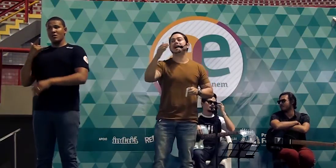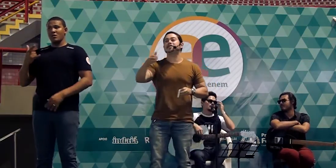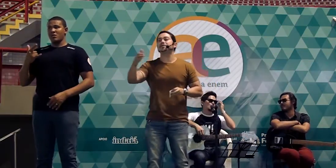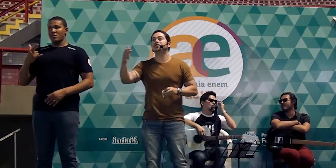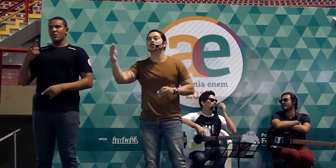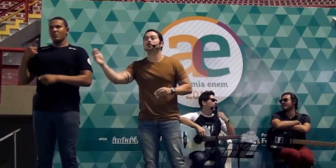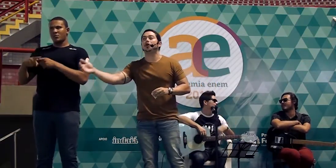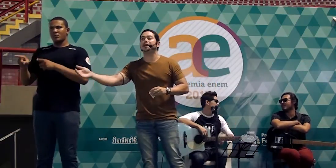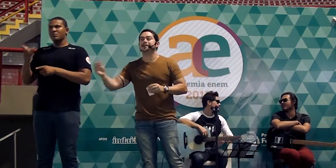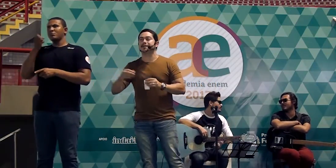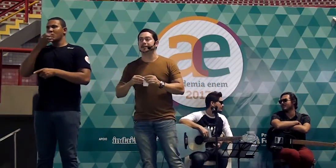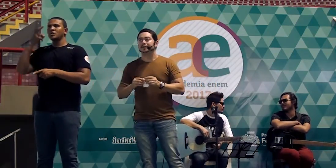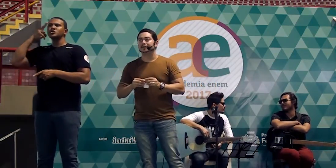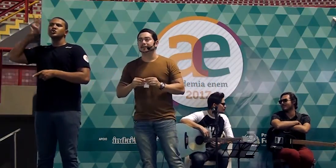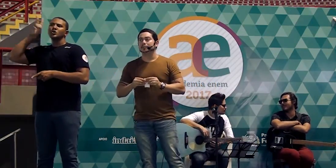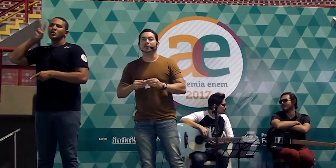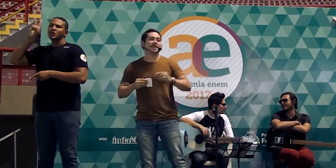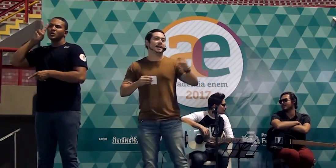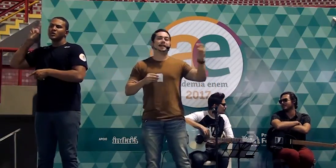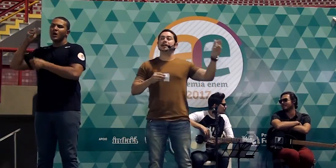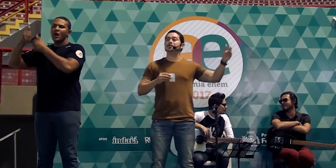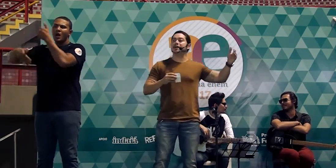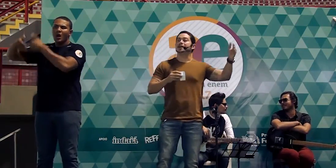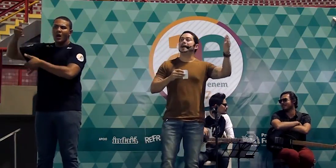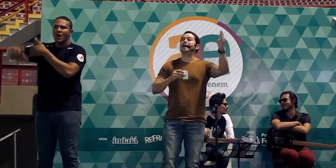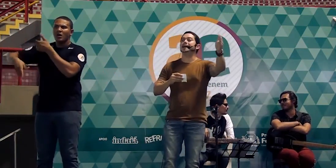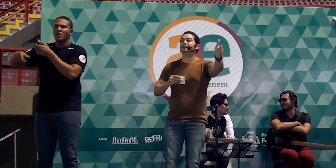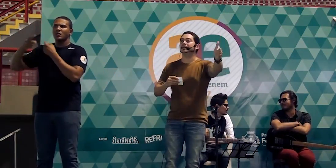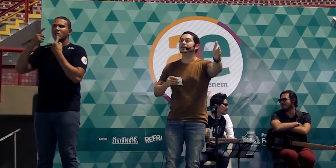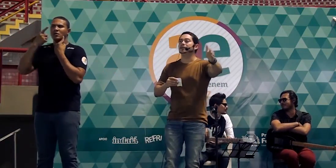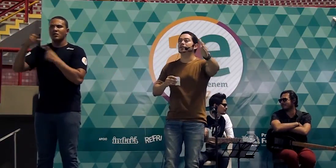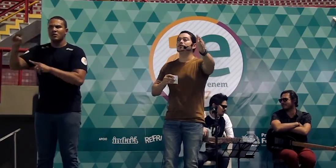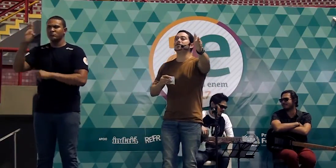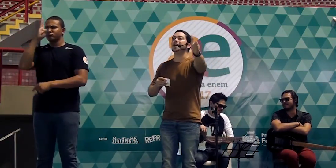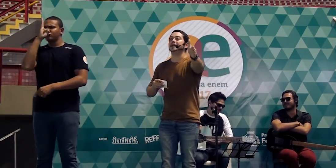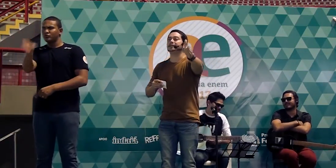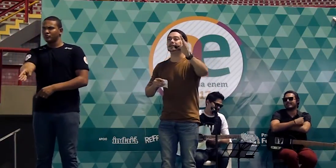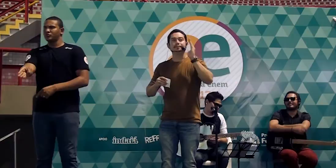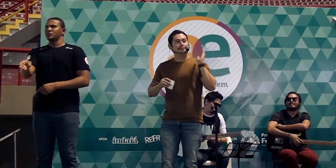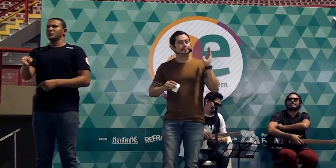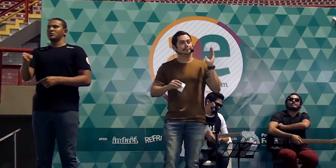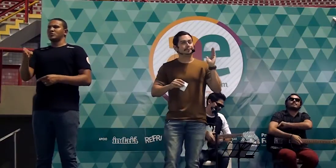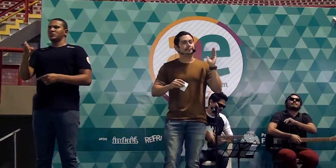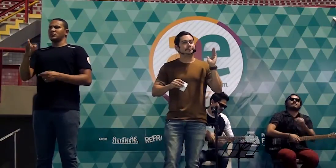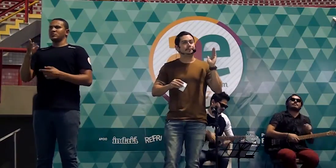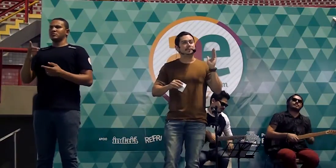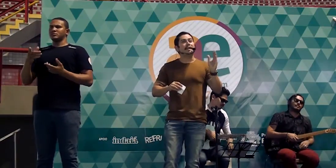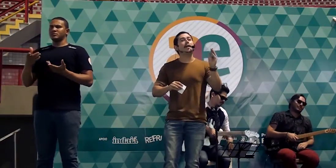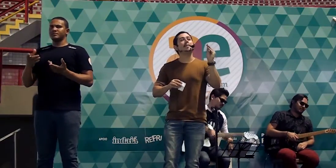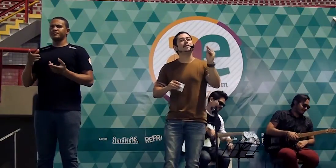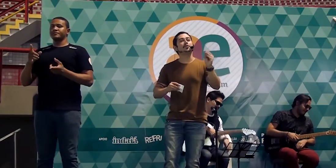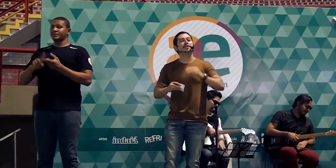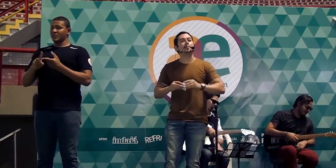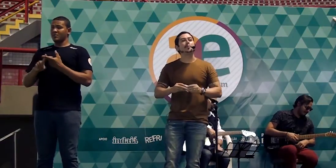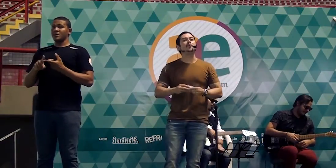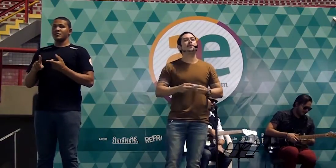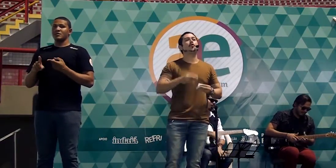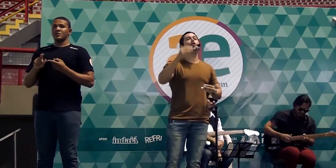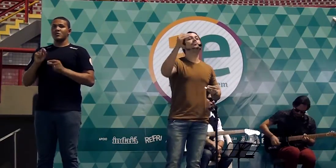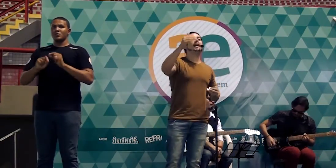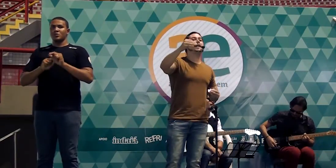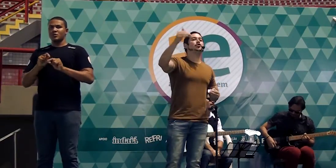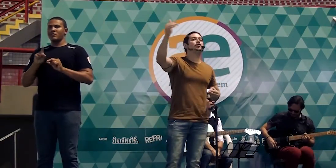fazer narrativas de histórias, por fazer a crítica reta, direta, e ao mesmo tempo